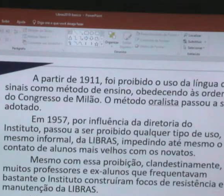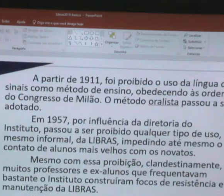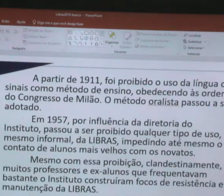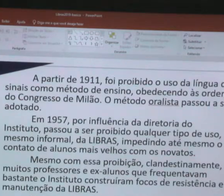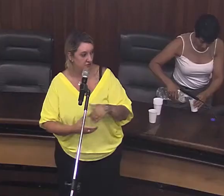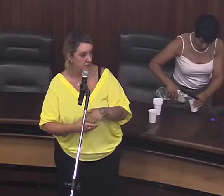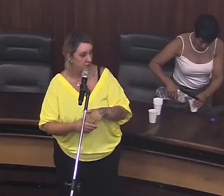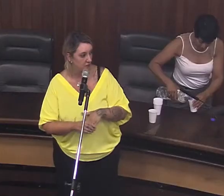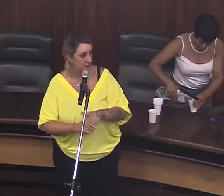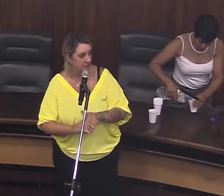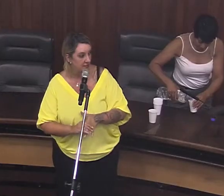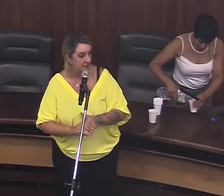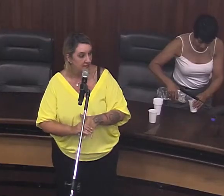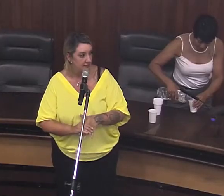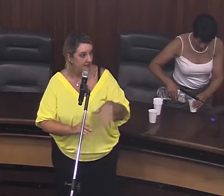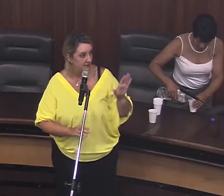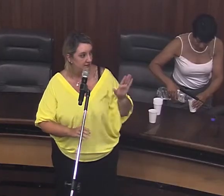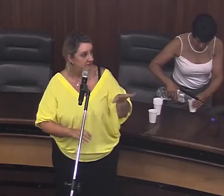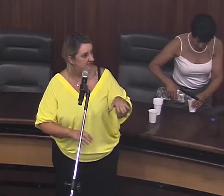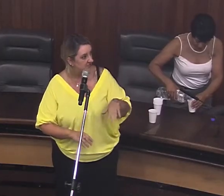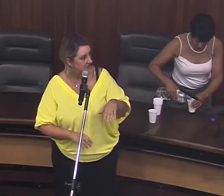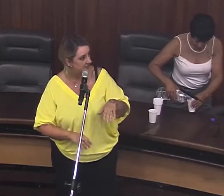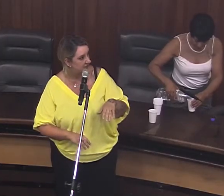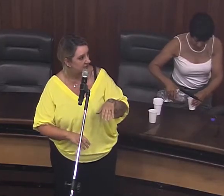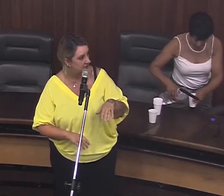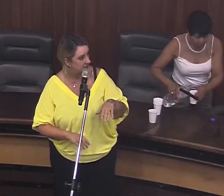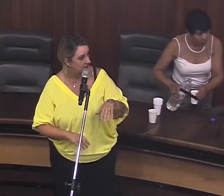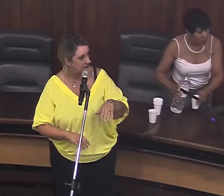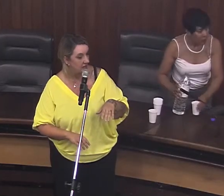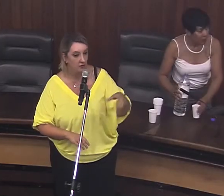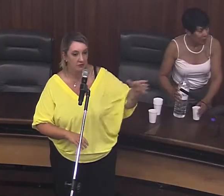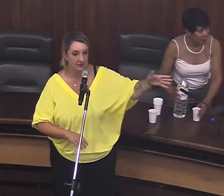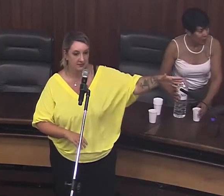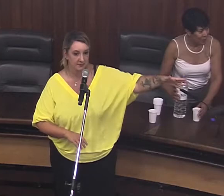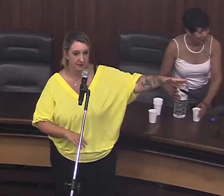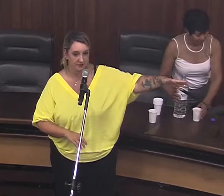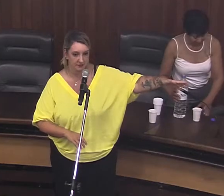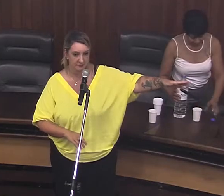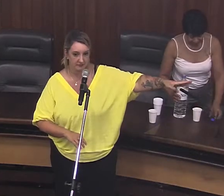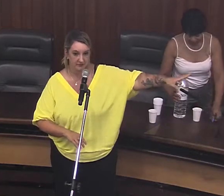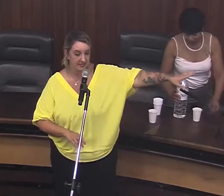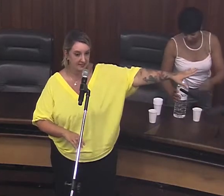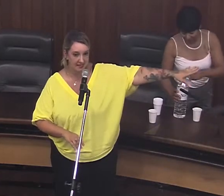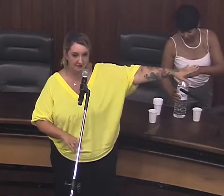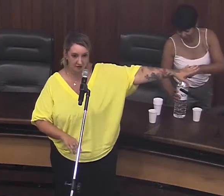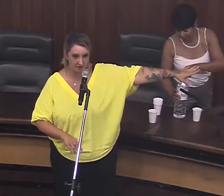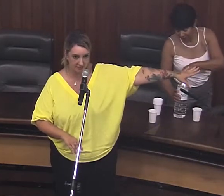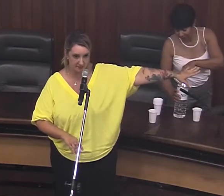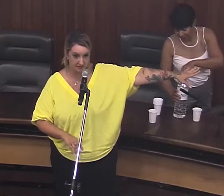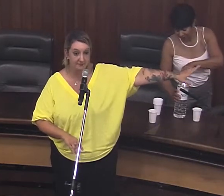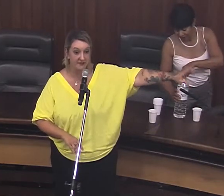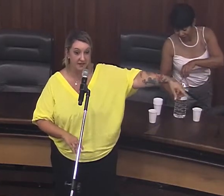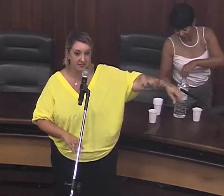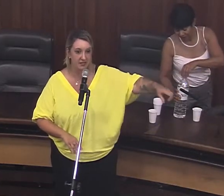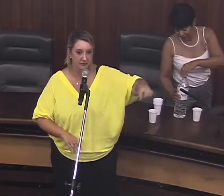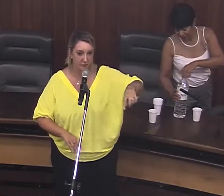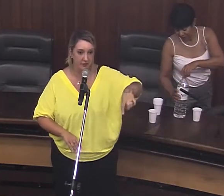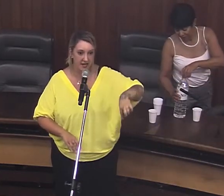pessoal que chegou agora, você já está aqui? É outra também, ó. Tinha que estar lá fora, esperando, mas veio aqui, curiar a aula